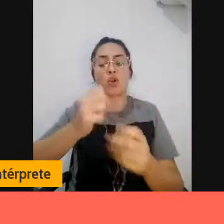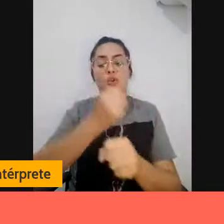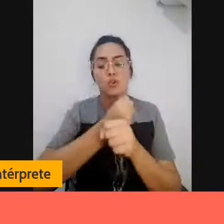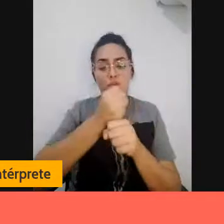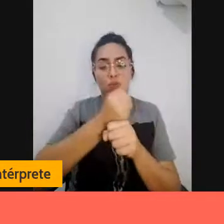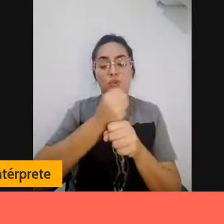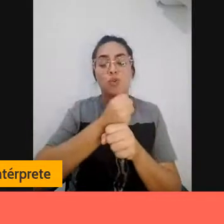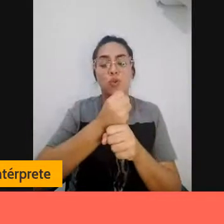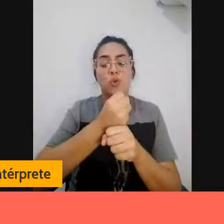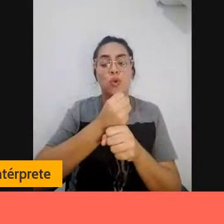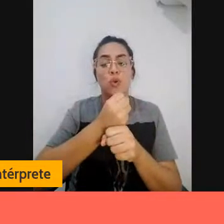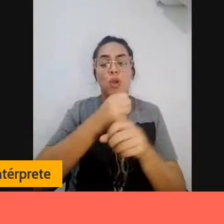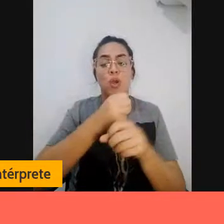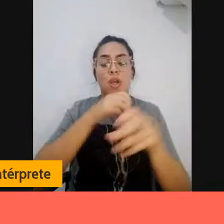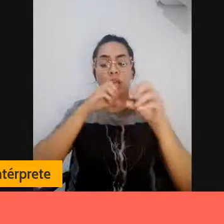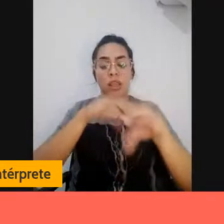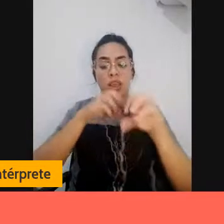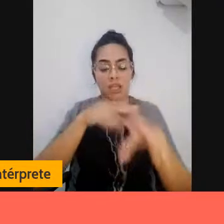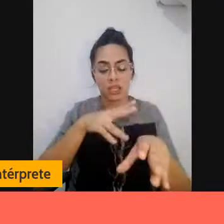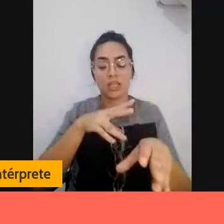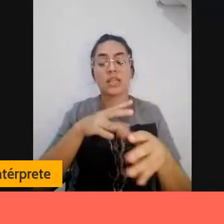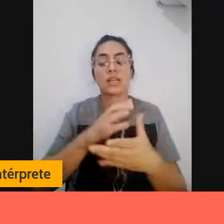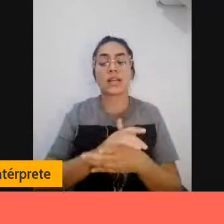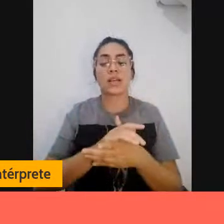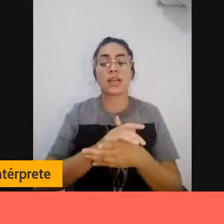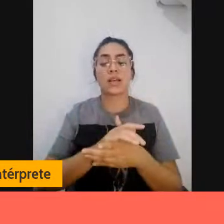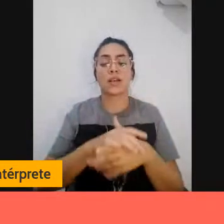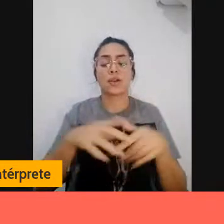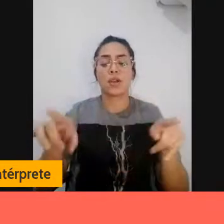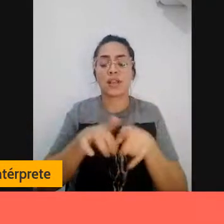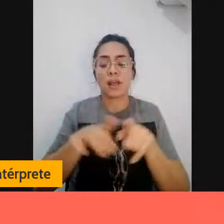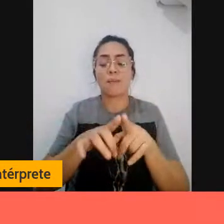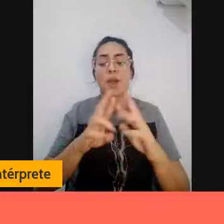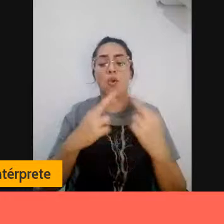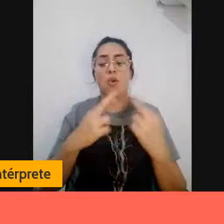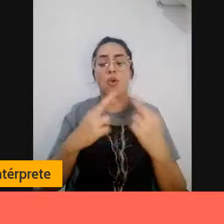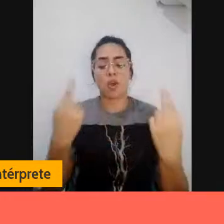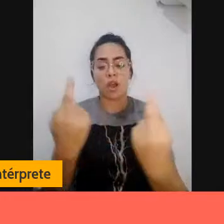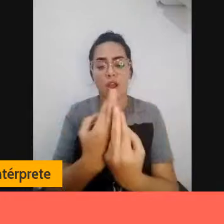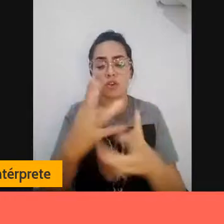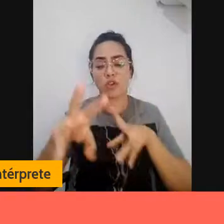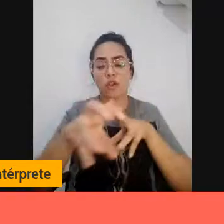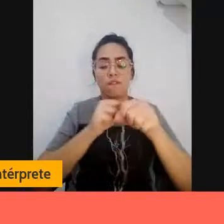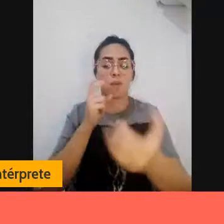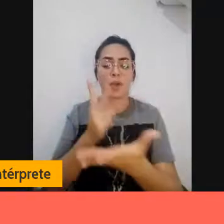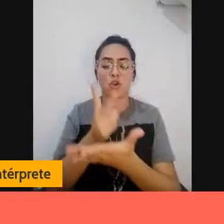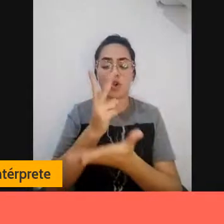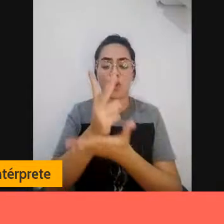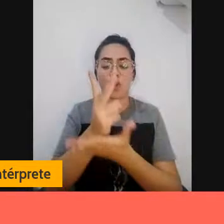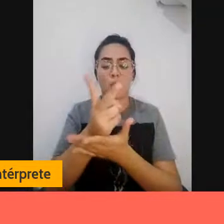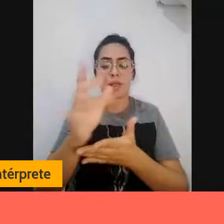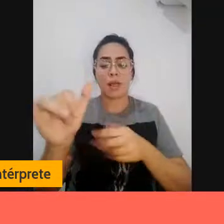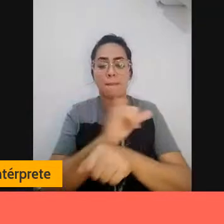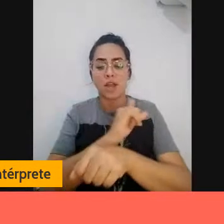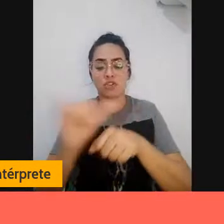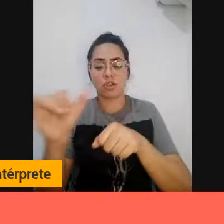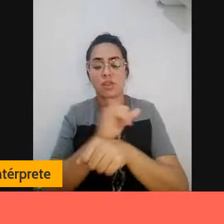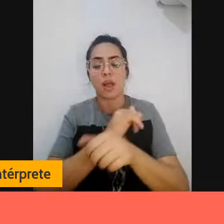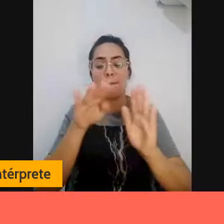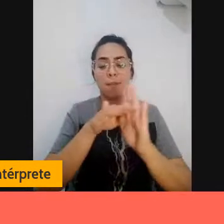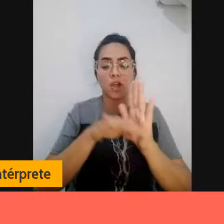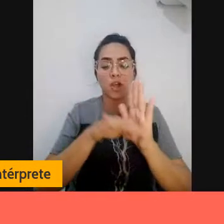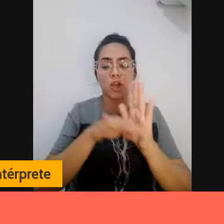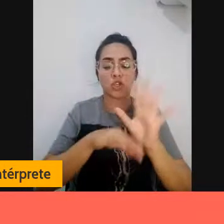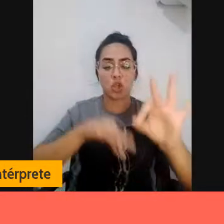e, semanalmente, um encontro de formação continuada e planejamento, além de um